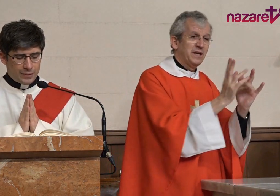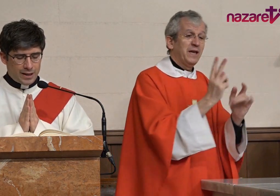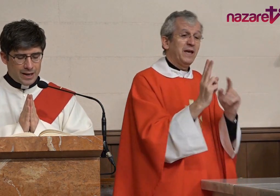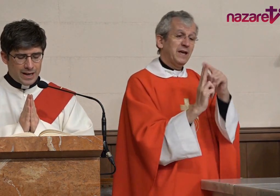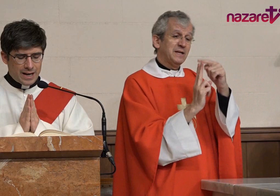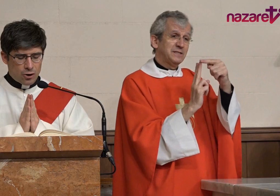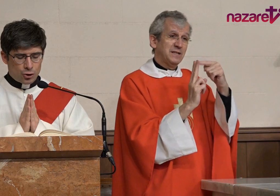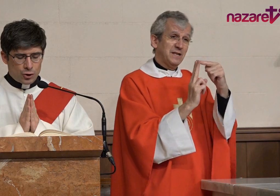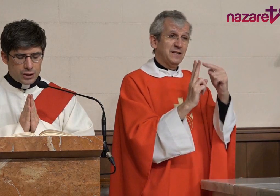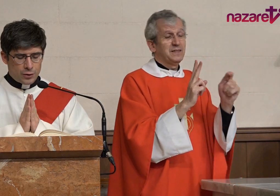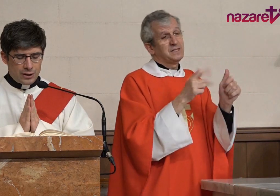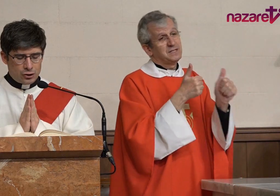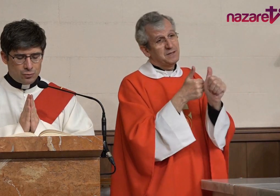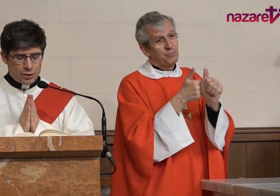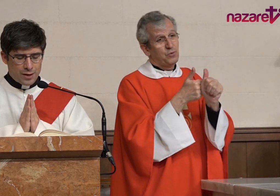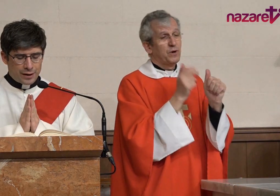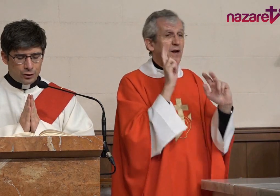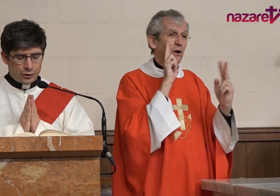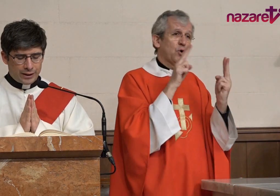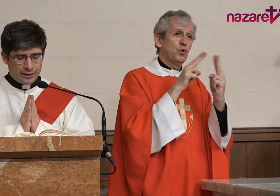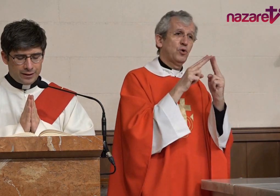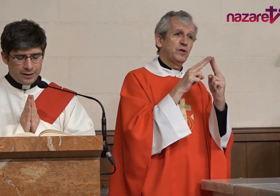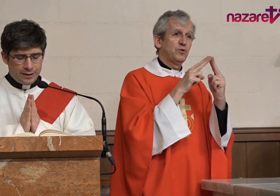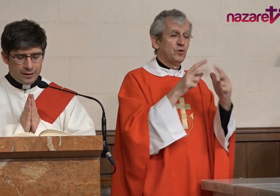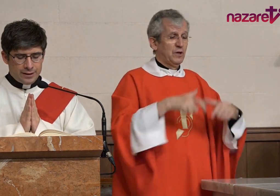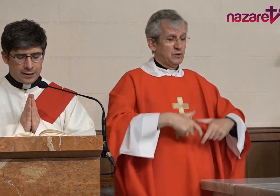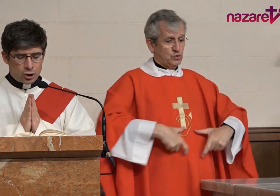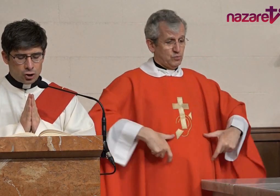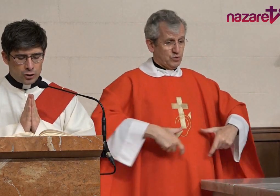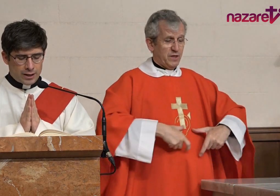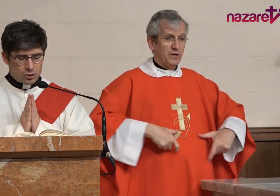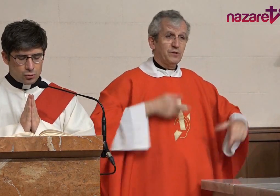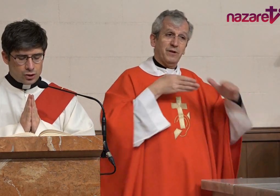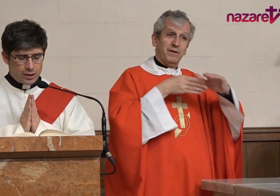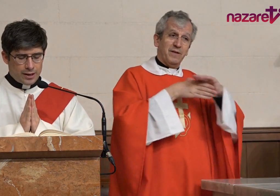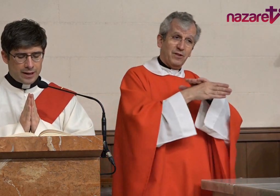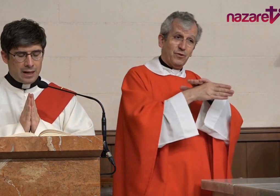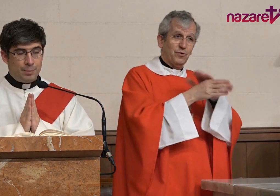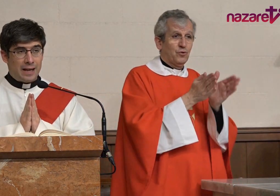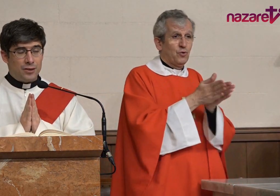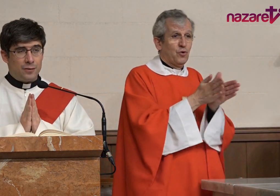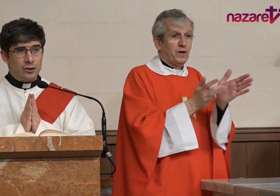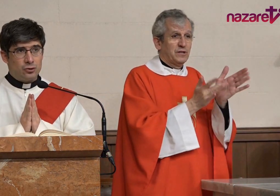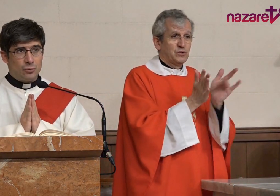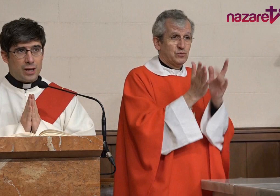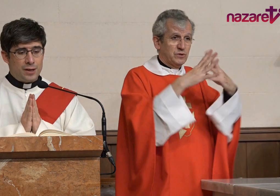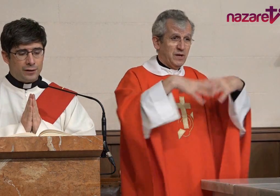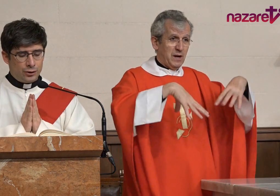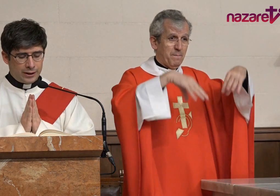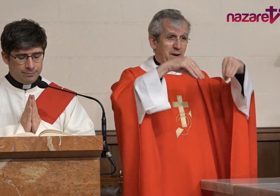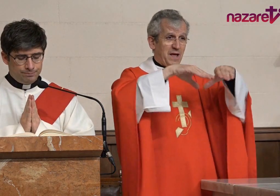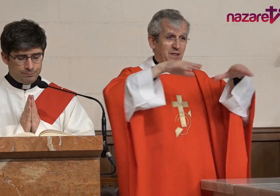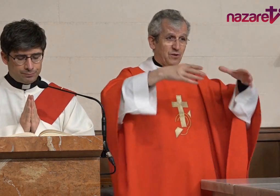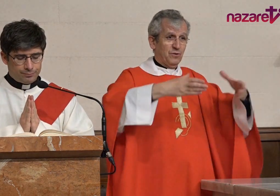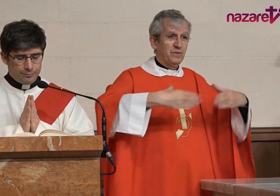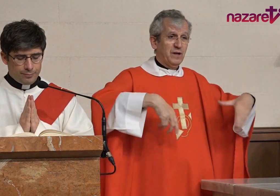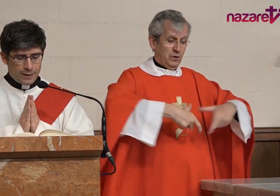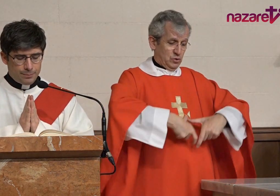discípulo era conocido del sumo sacerdote y entró con Jesús en el palacio del sumo